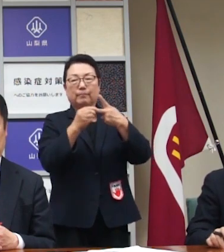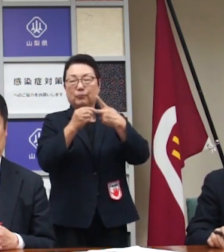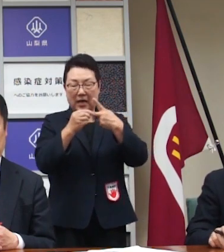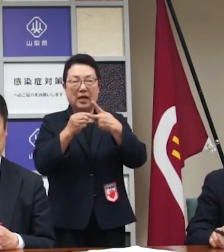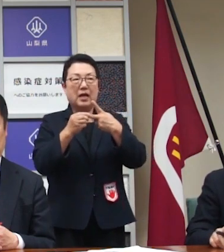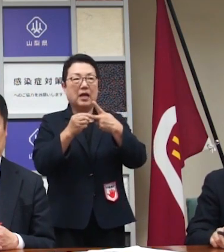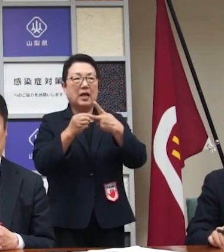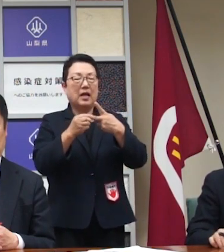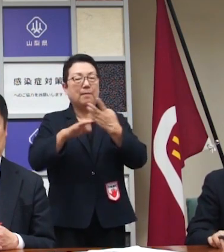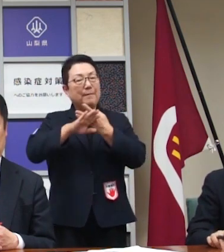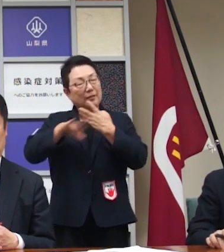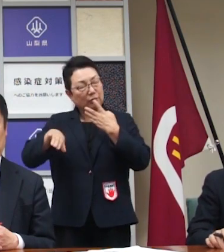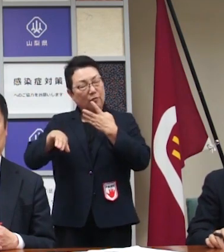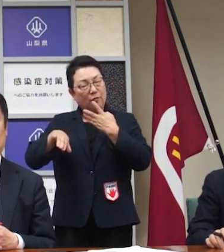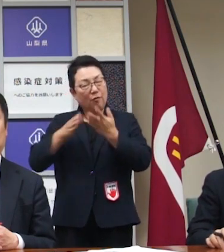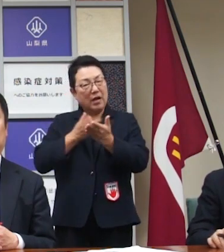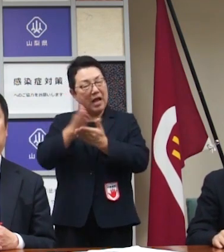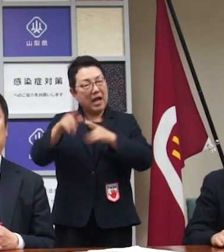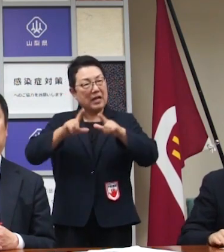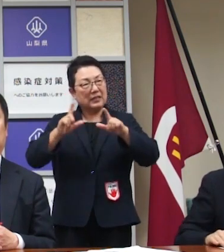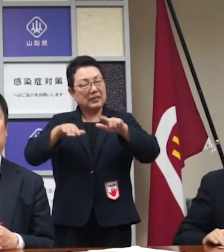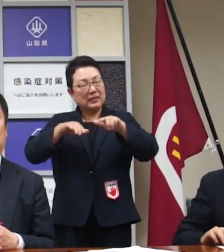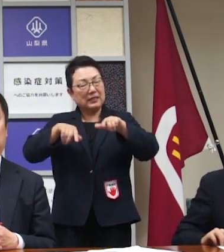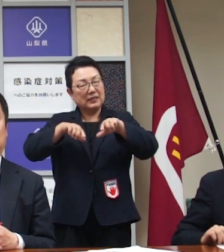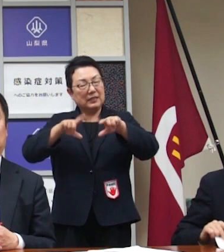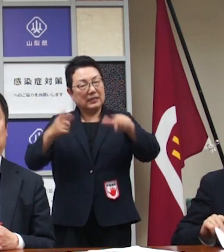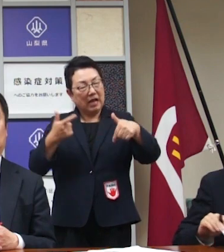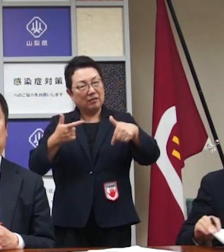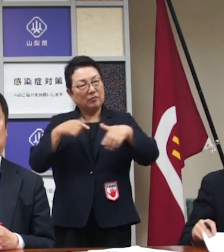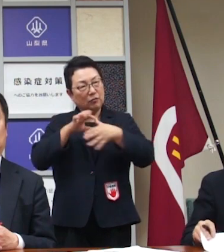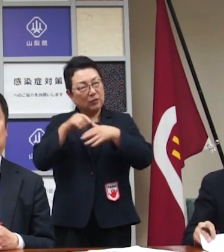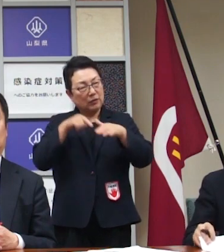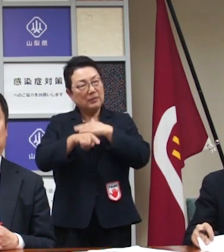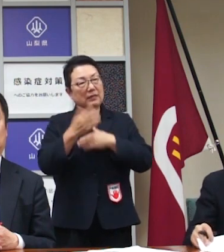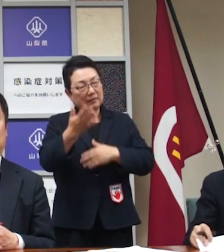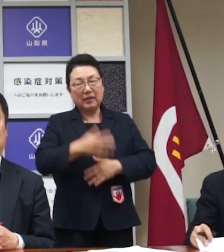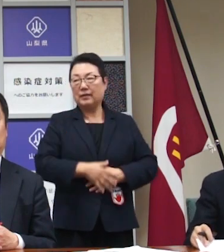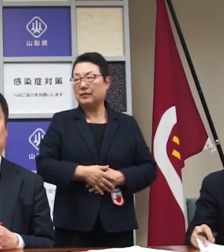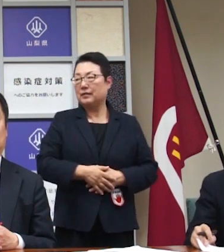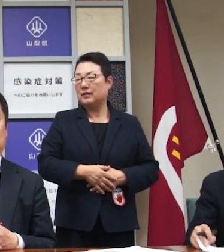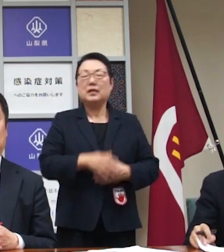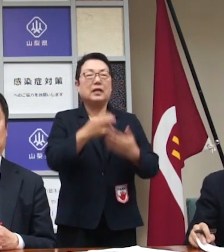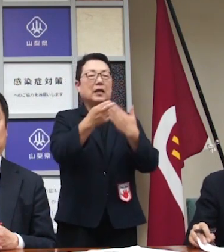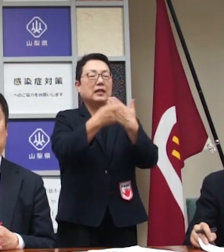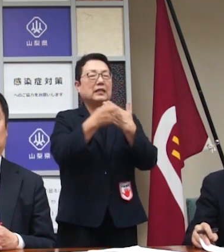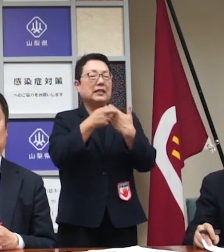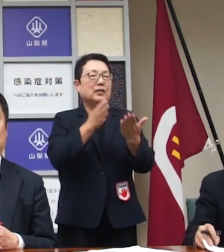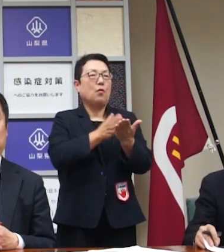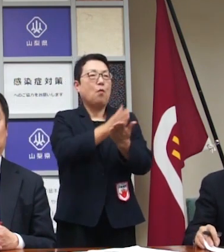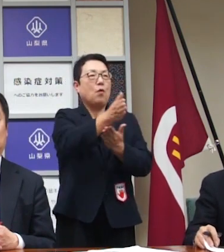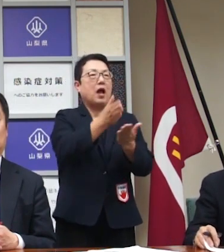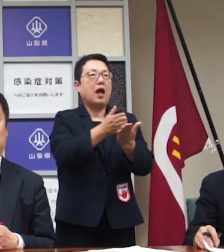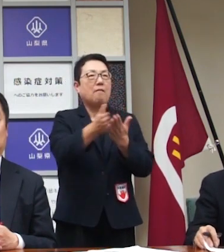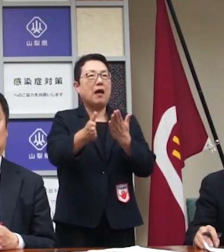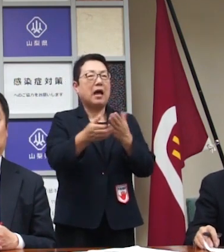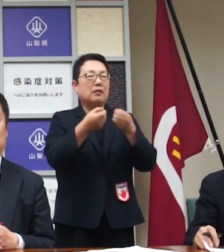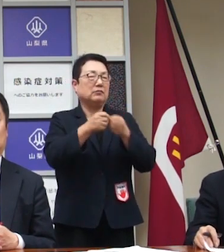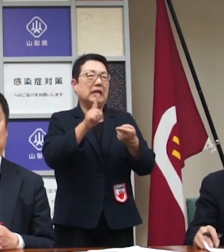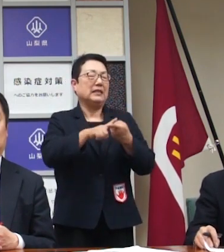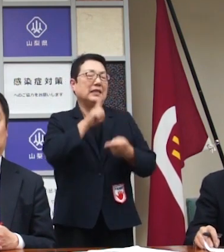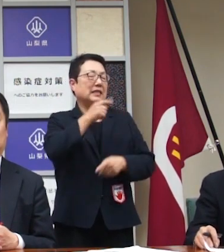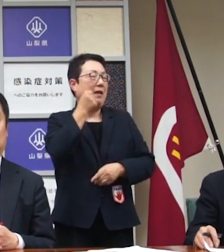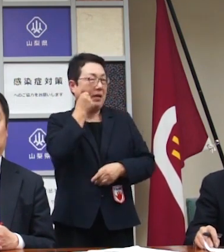目の人はそれとは違うのでということ。 診療科については、まあ、具体的には申し上げられませ